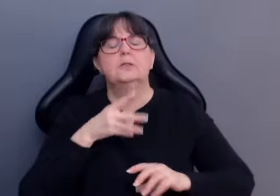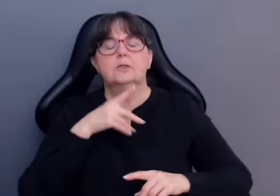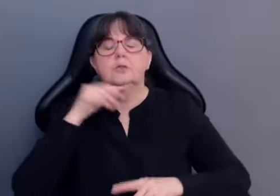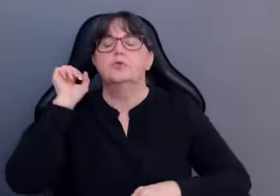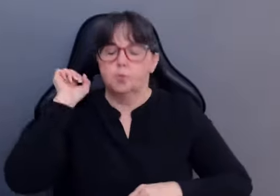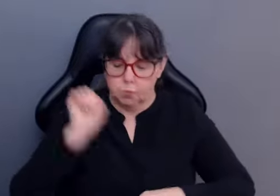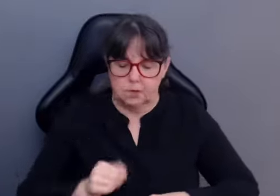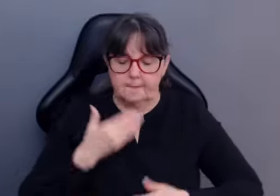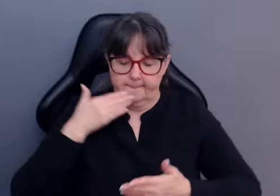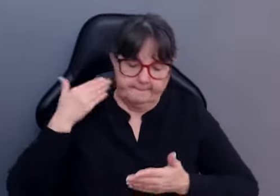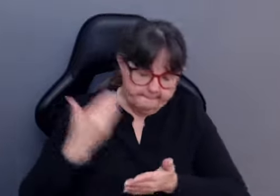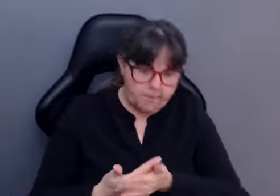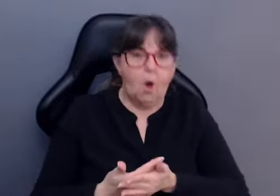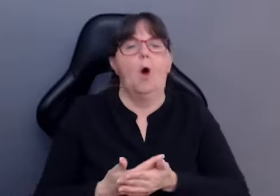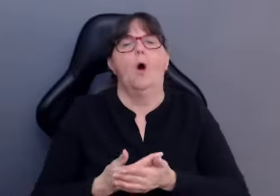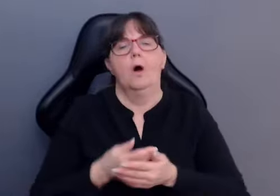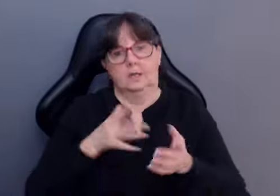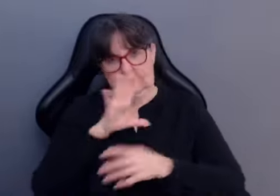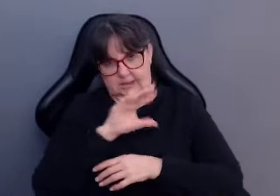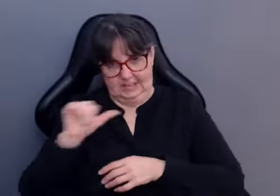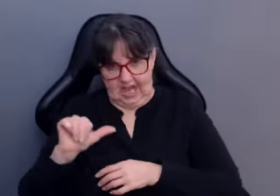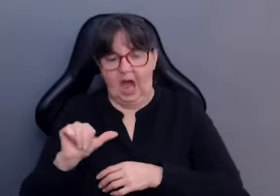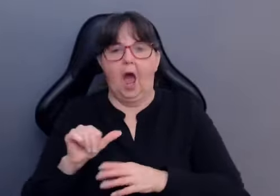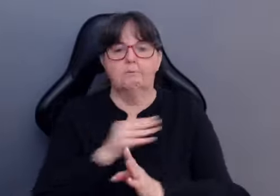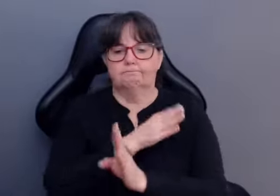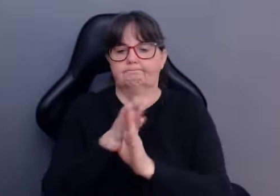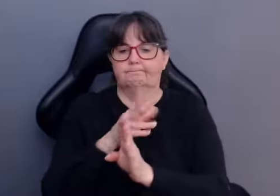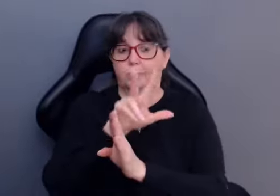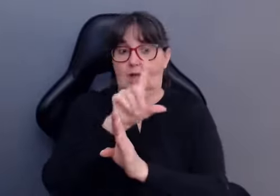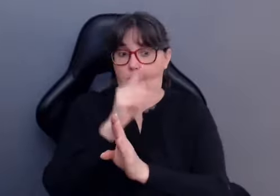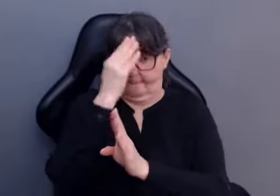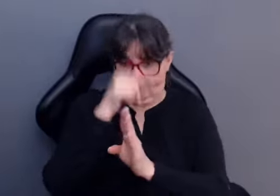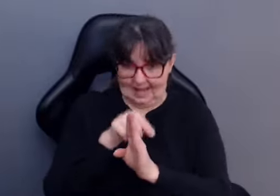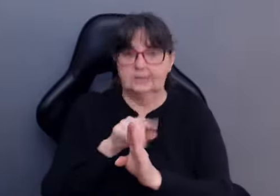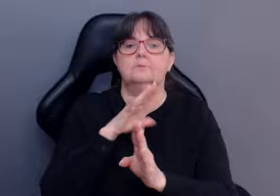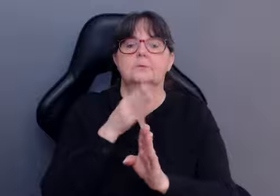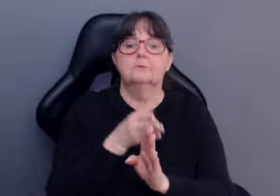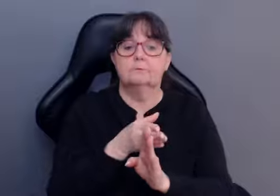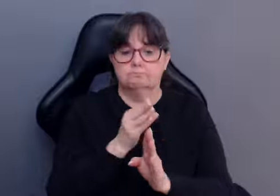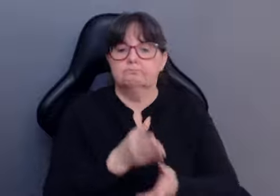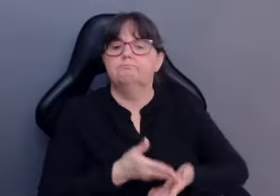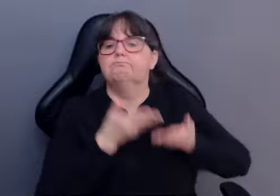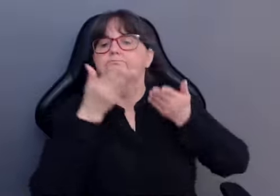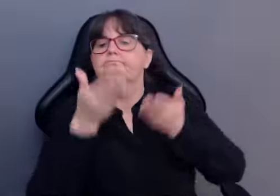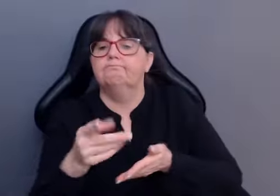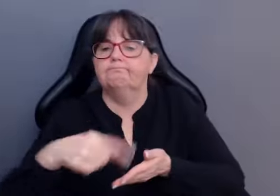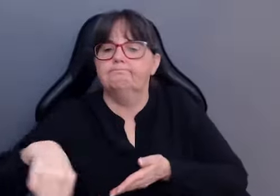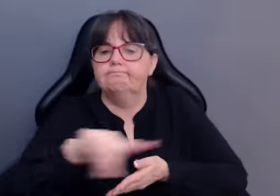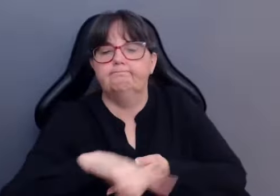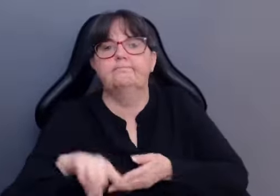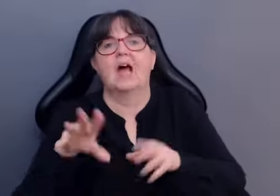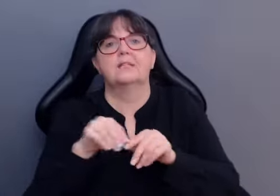d'administration pour l'année se terminant à cette date et être soumis à l'Assemblée générale annuelle.